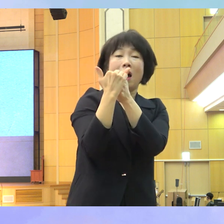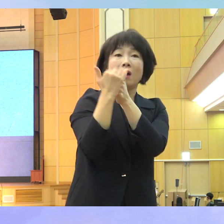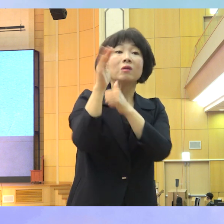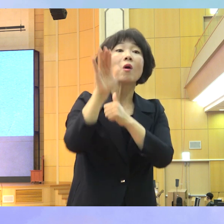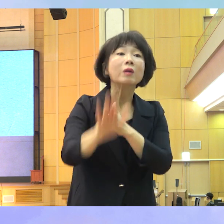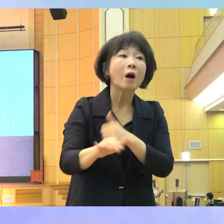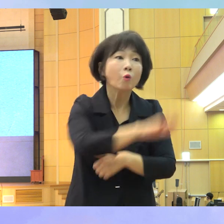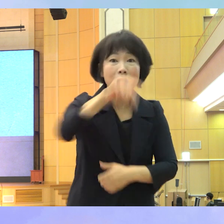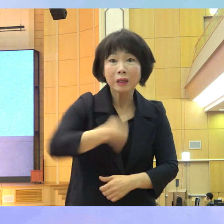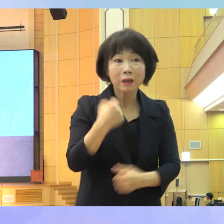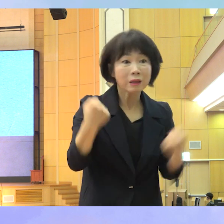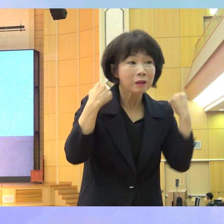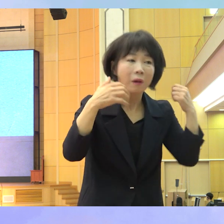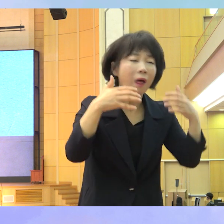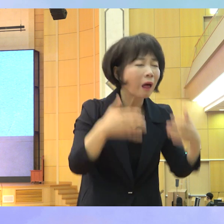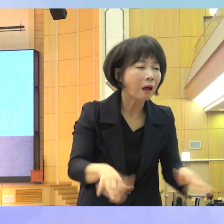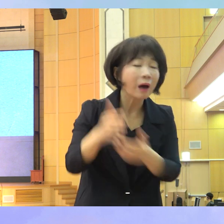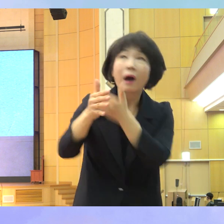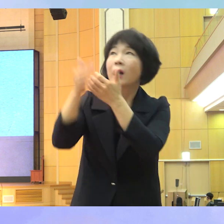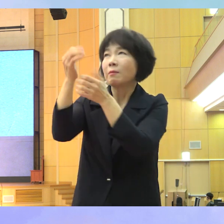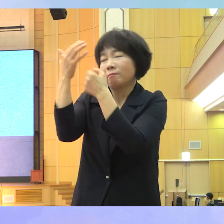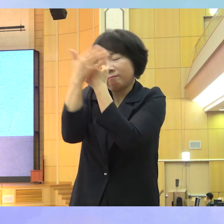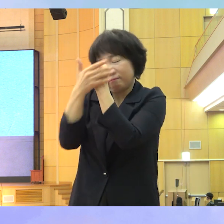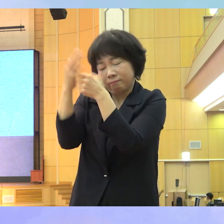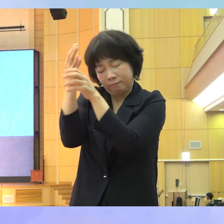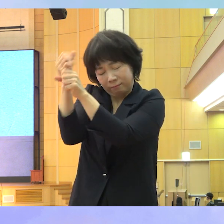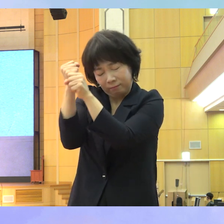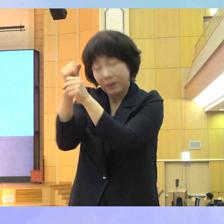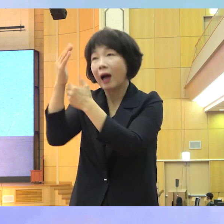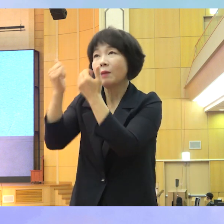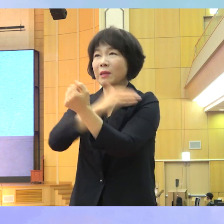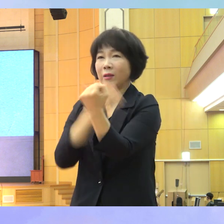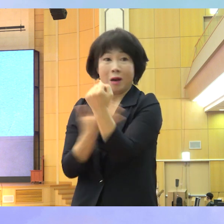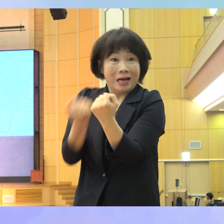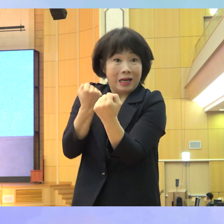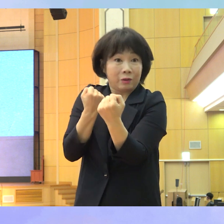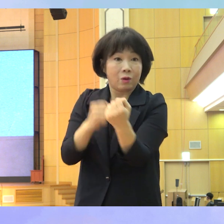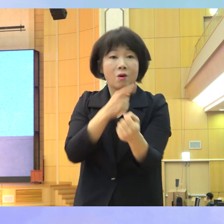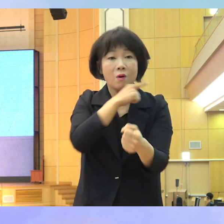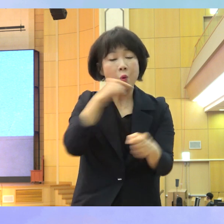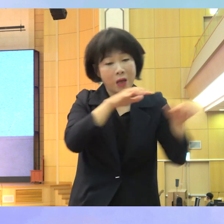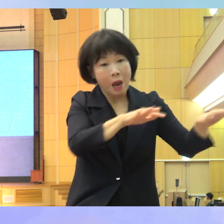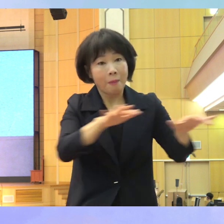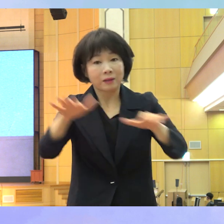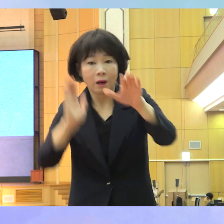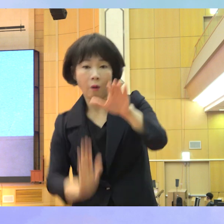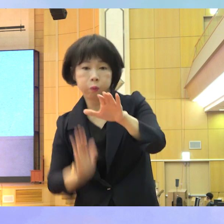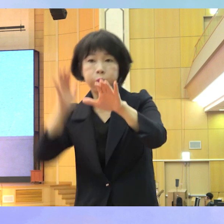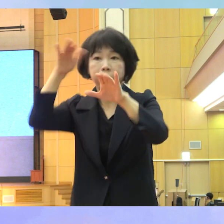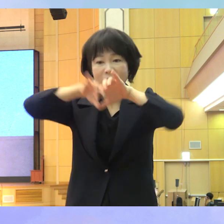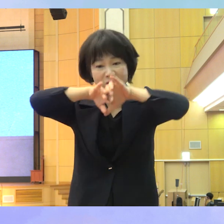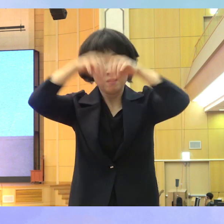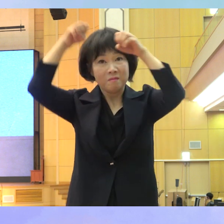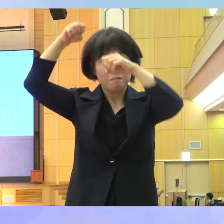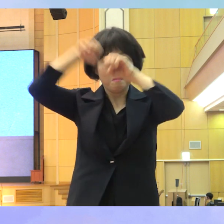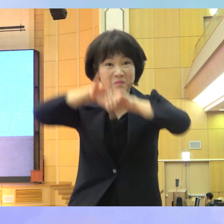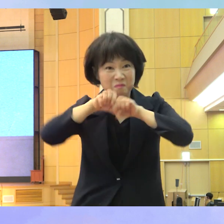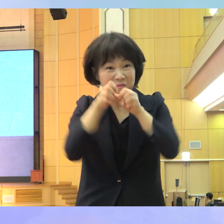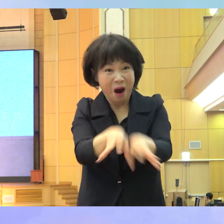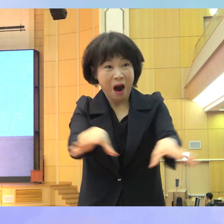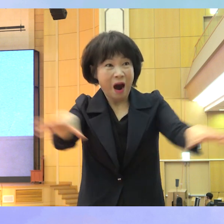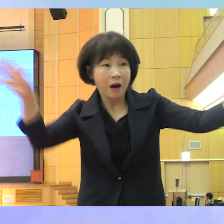전적으로 하나님의 은혜로 건넜어요. 하나님의 능력으로 걷는 겁니다. 그렇지 않습니까? 그래서 그